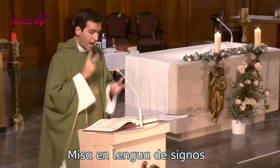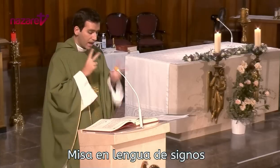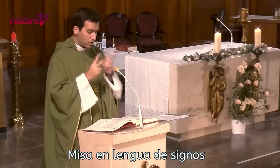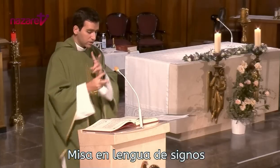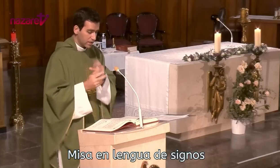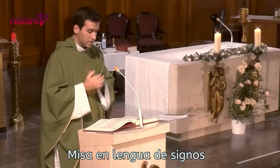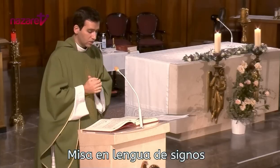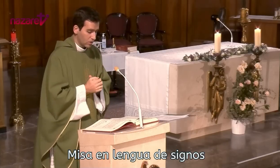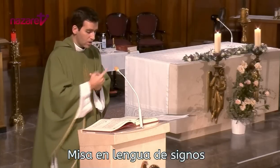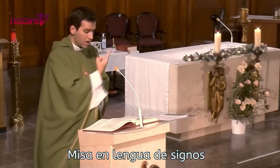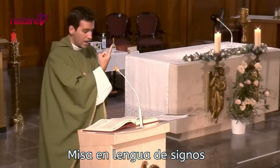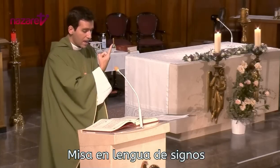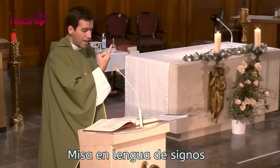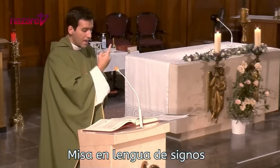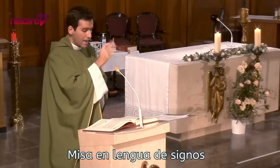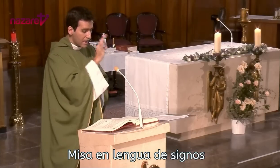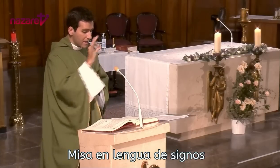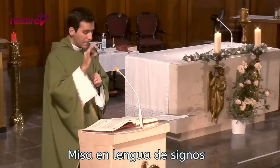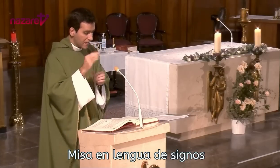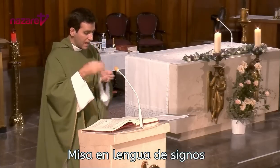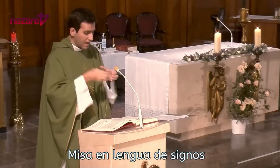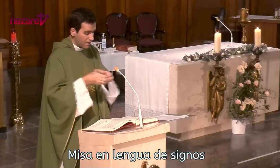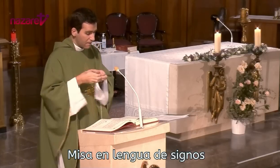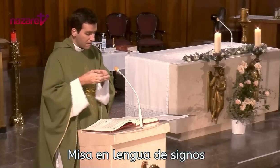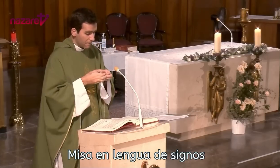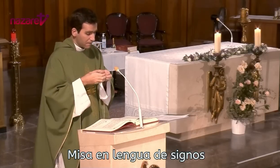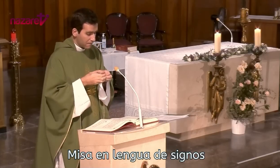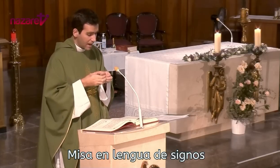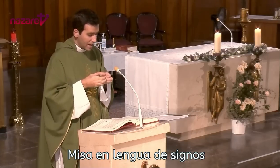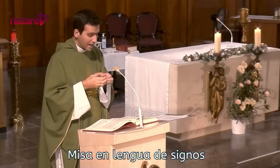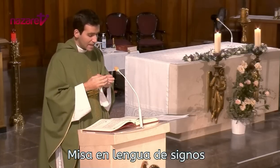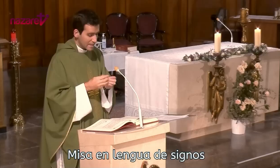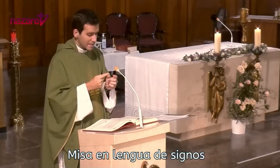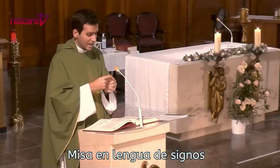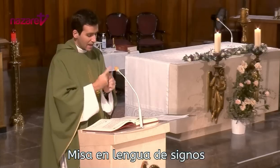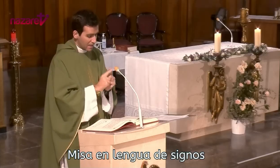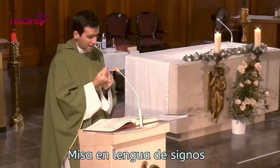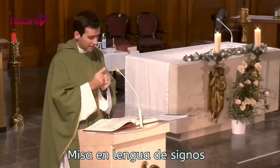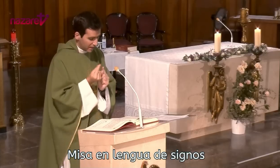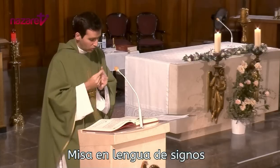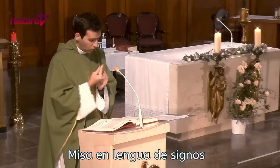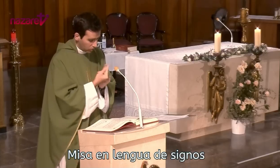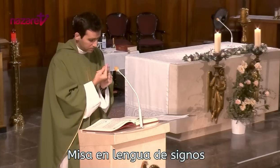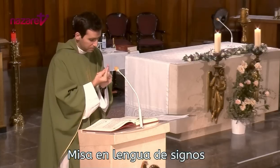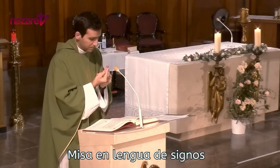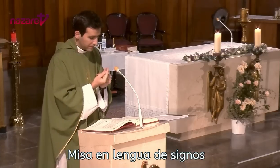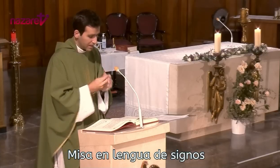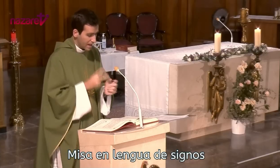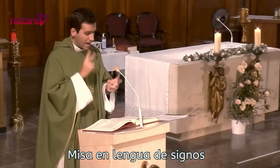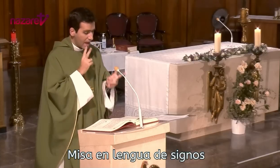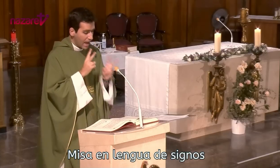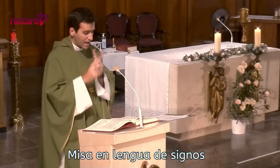Él contestó: 100 fanegas de trigo. Él le